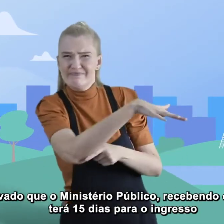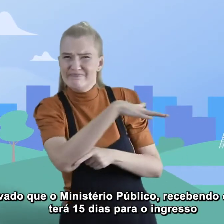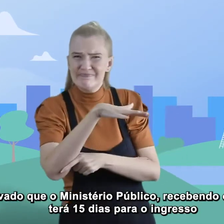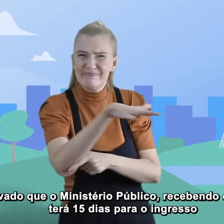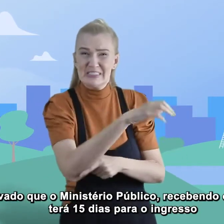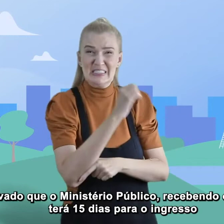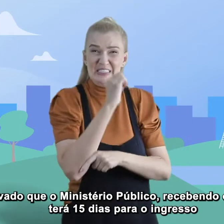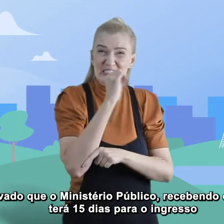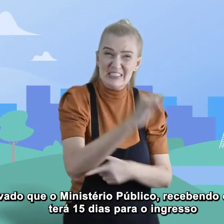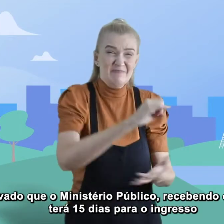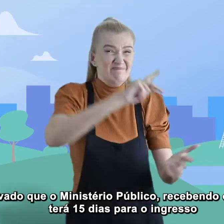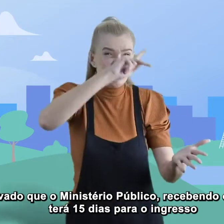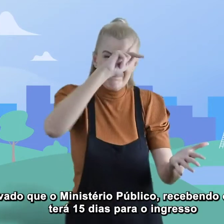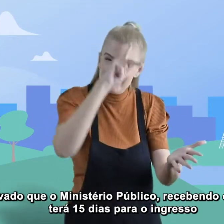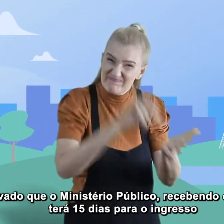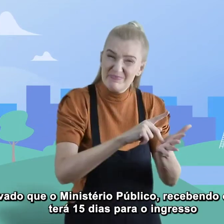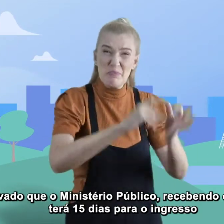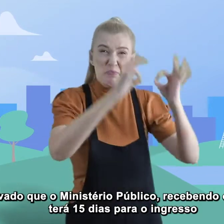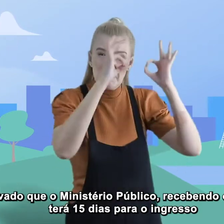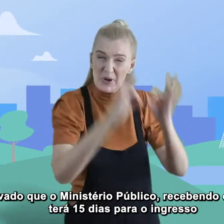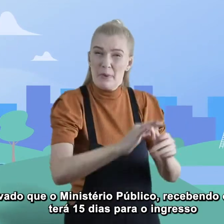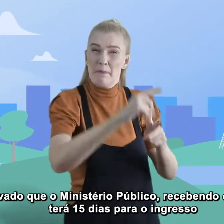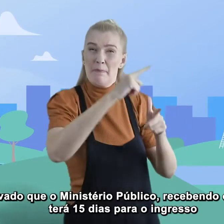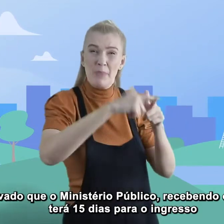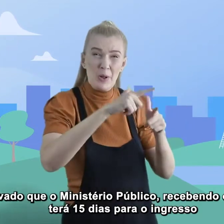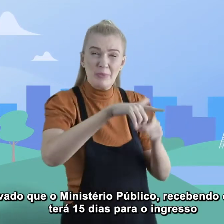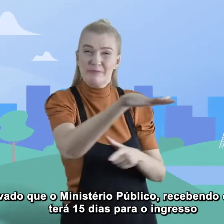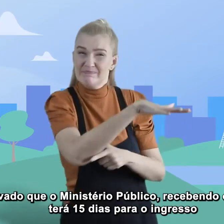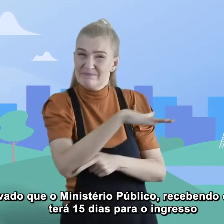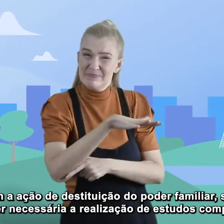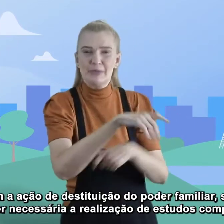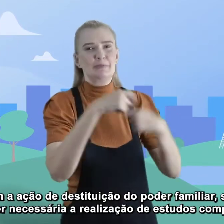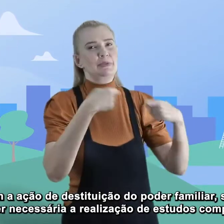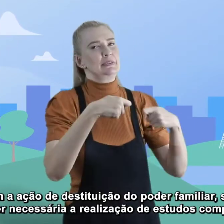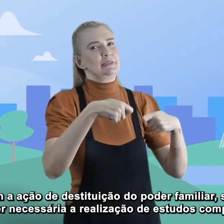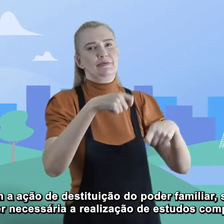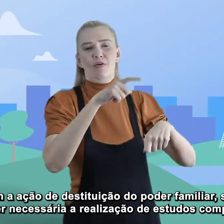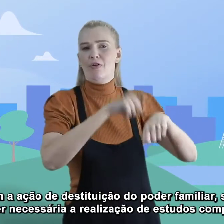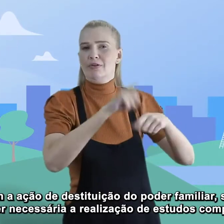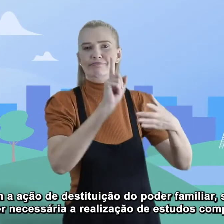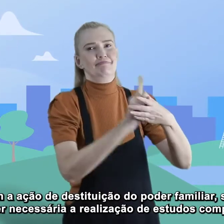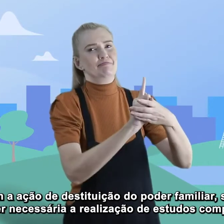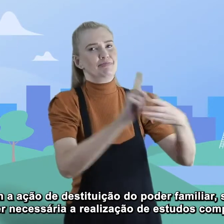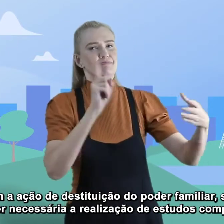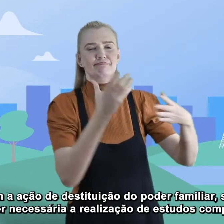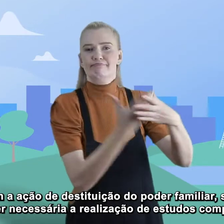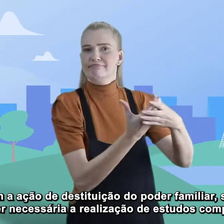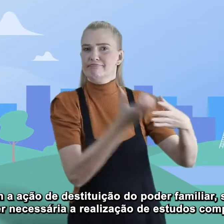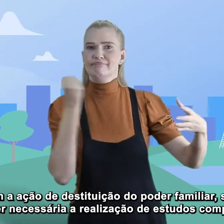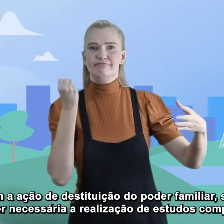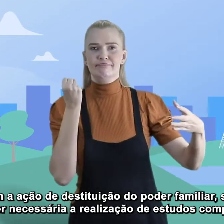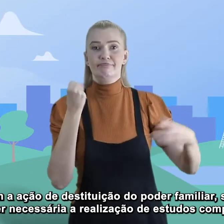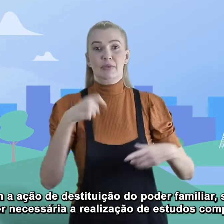Público, recebendo o relatório, terá 15 dias para o ingresso com a ação de destituição do poder familiar, salvo se